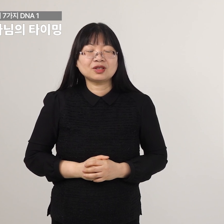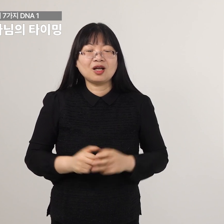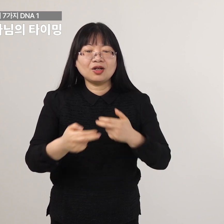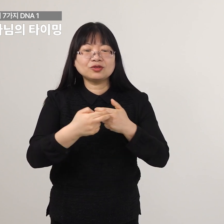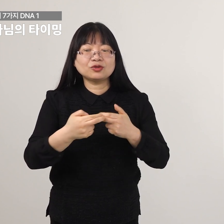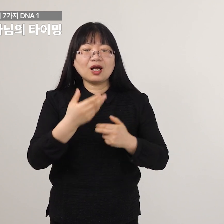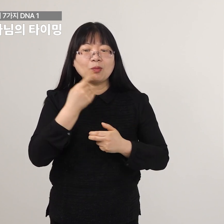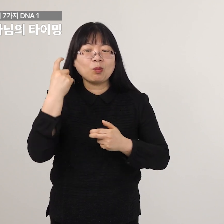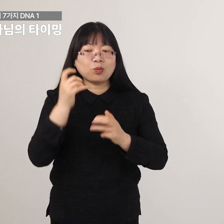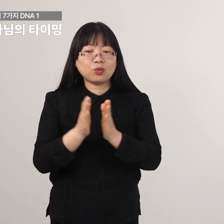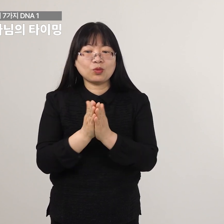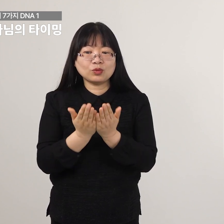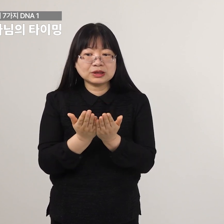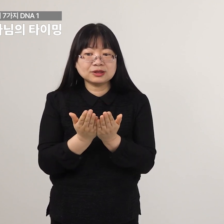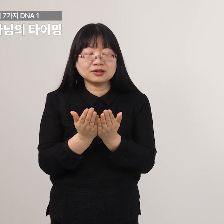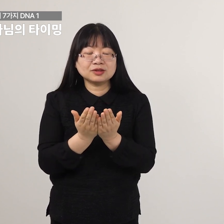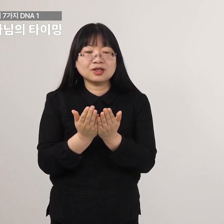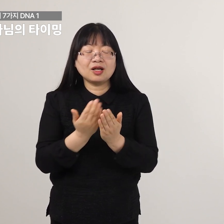누가복음에도